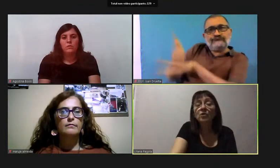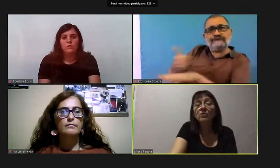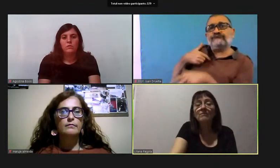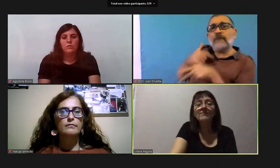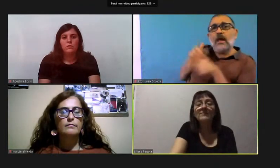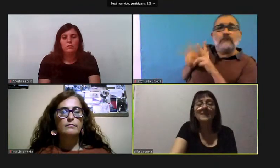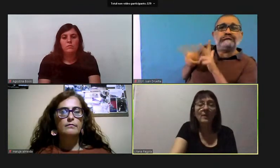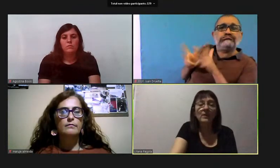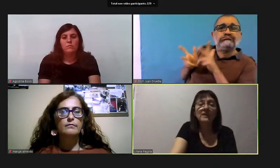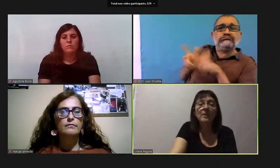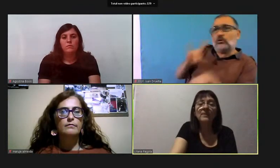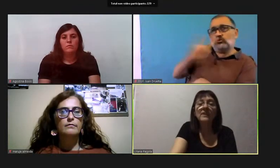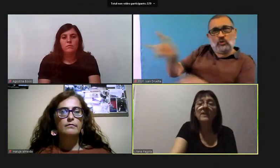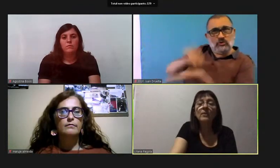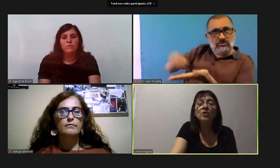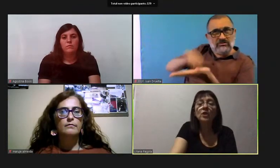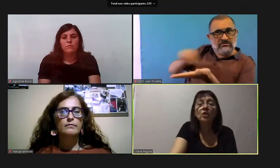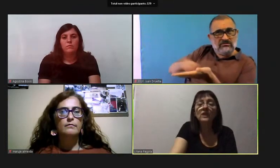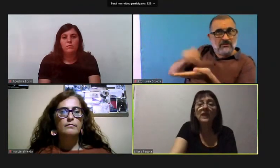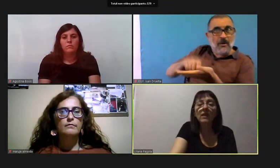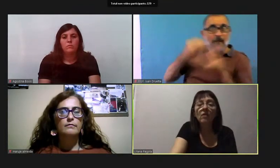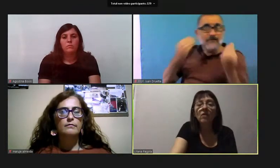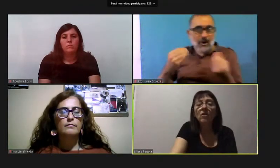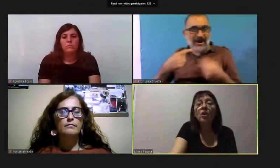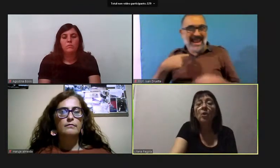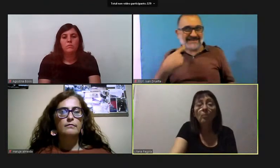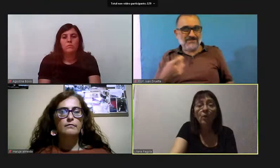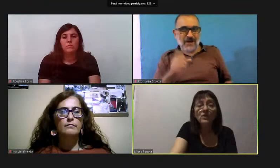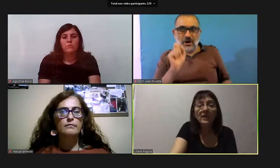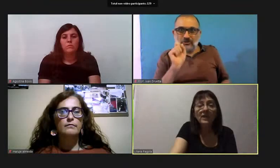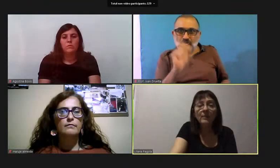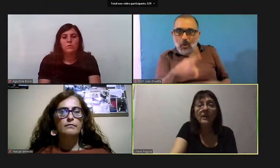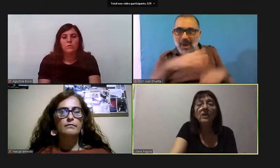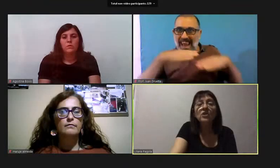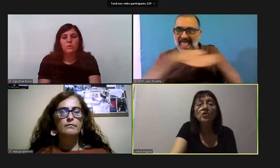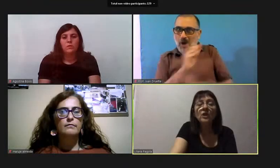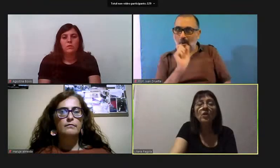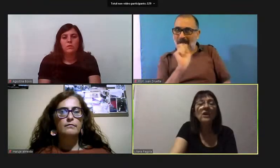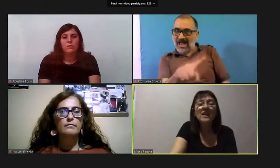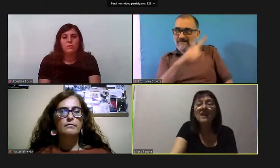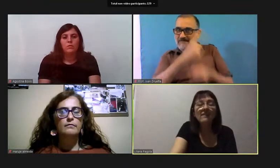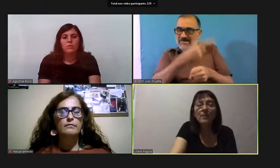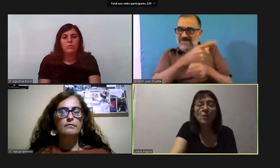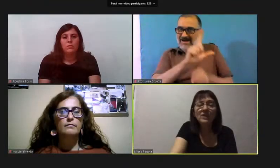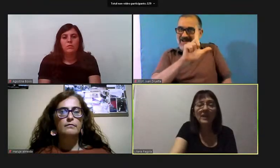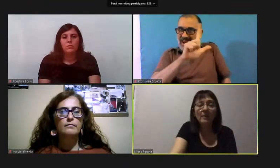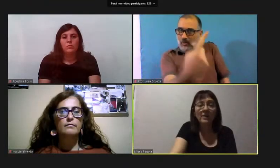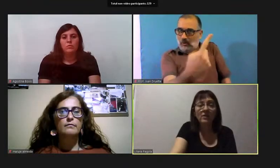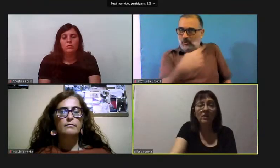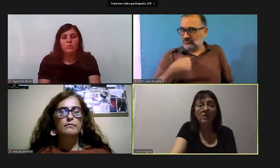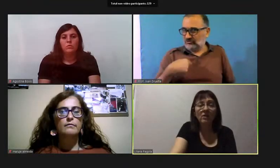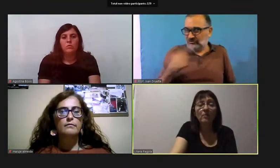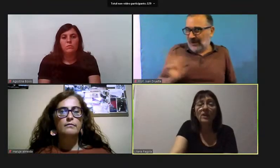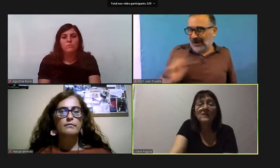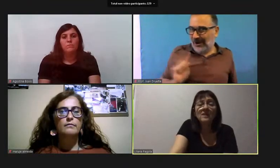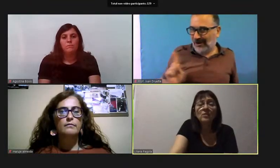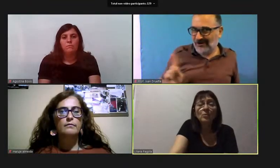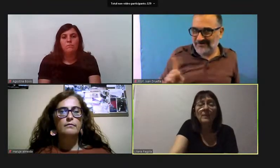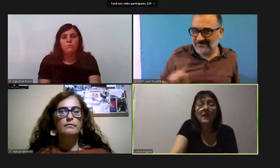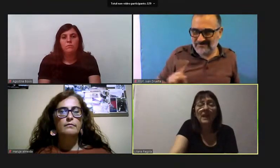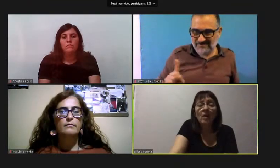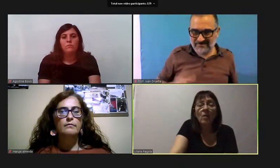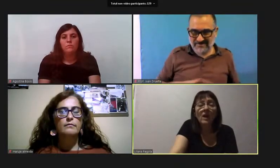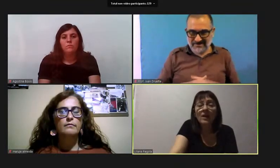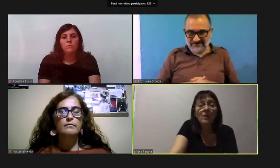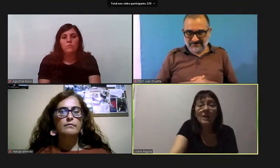digamos, yo llamé a un intérprete y dije, bueno, yo quiero contar algo. Vos escribí. Yo digo, y escribí vos en español. Porque esa es tu